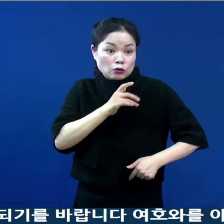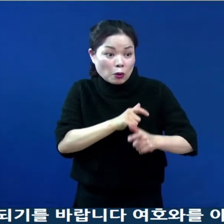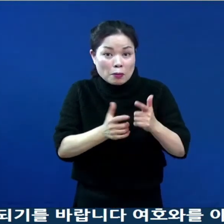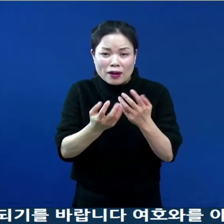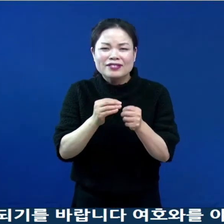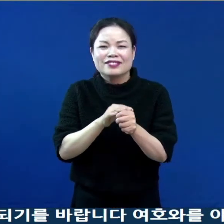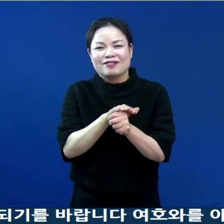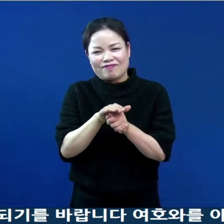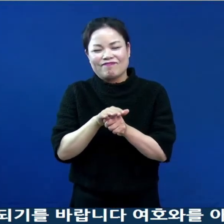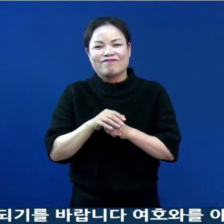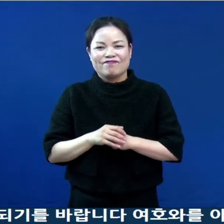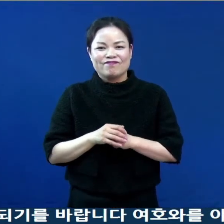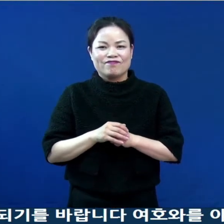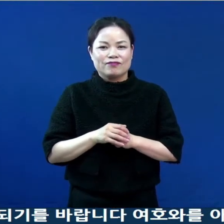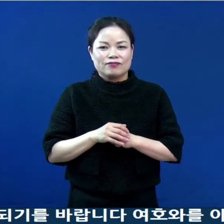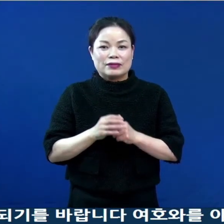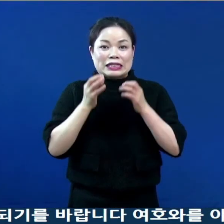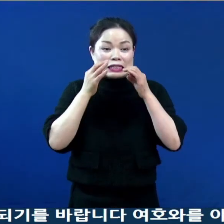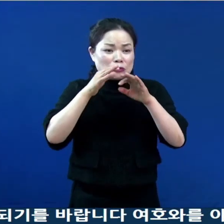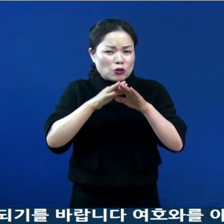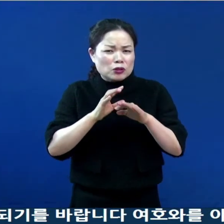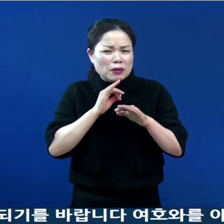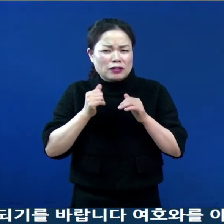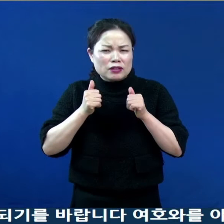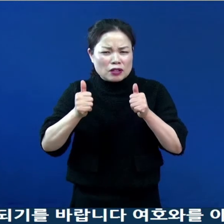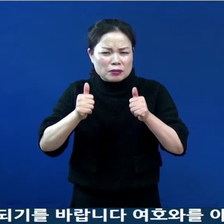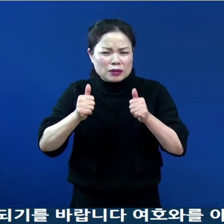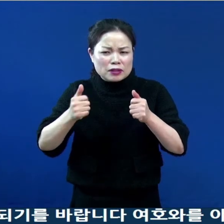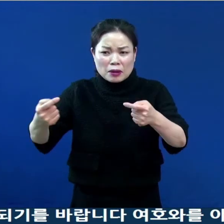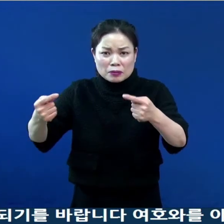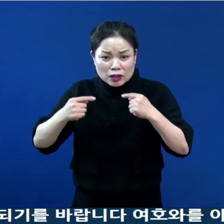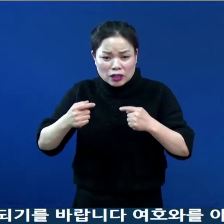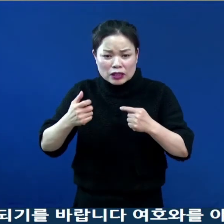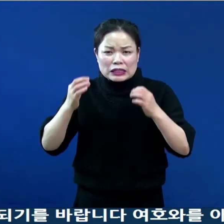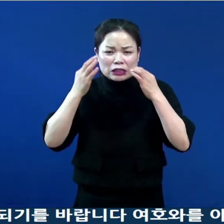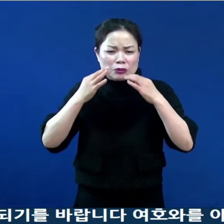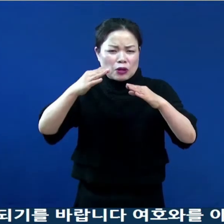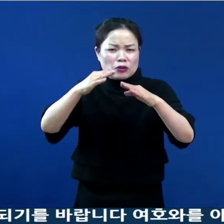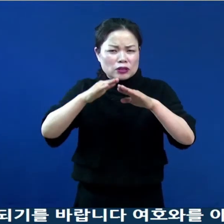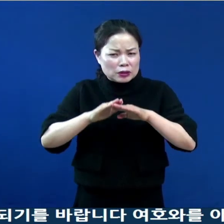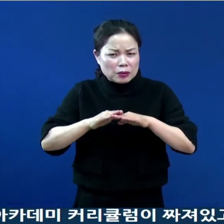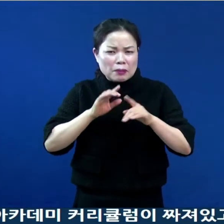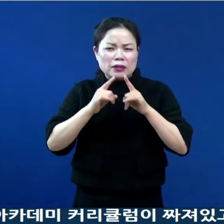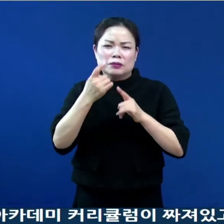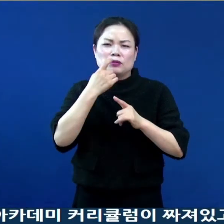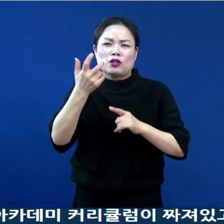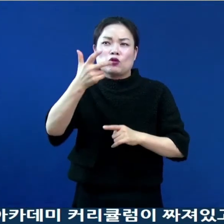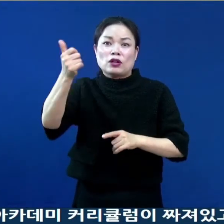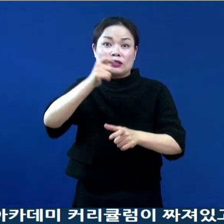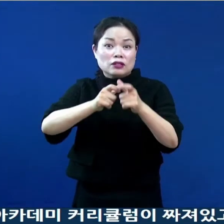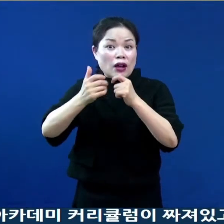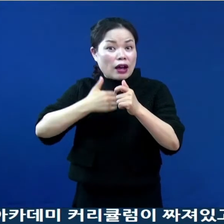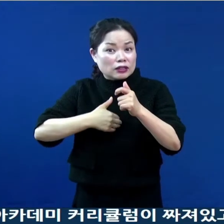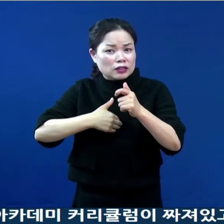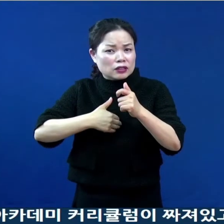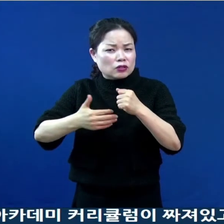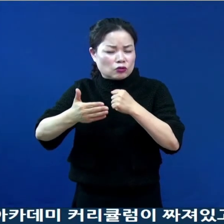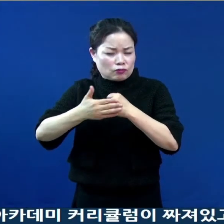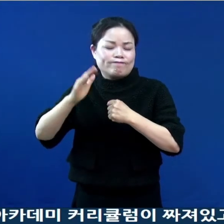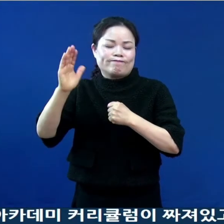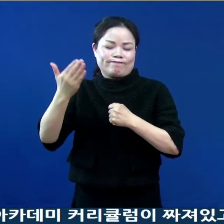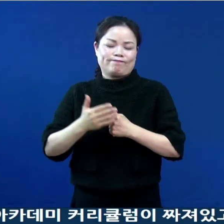사랑해 주시기 바랍니다. 금요 집회만 여러분 열심히 참여하셔서 금요 집회 속에서 말씀 배워도 여호와를 더욱더 아는 일에 도움이 될